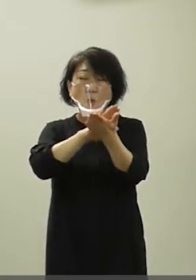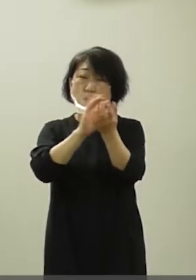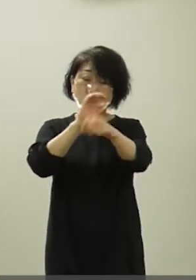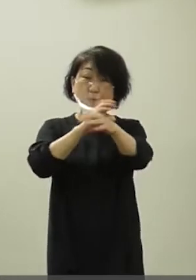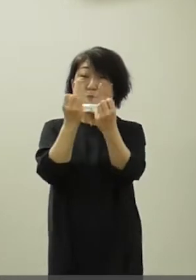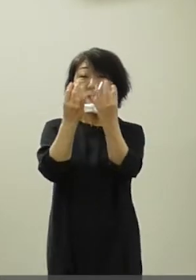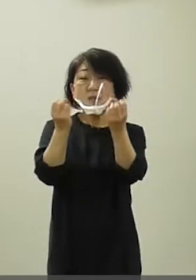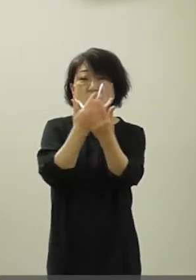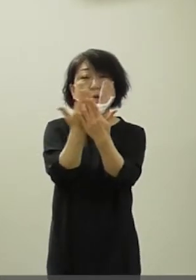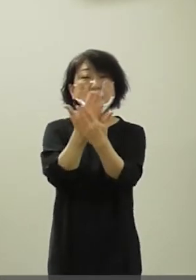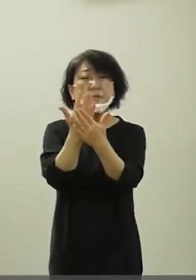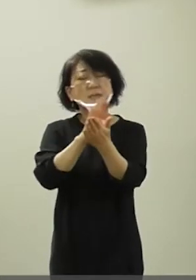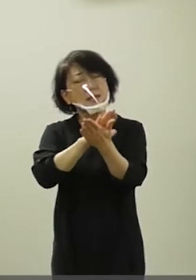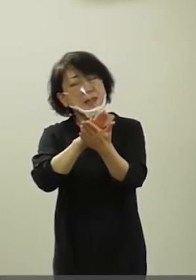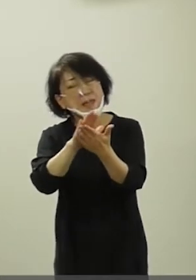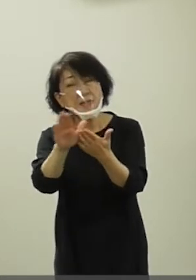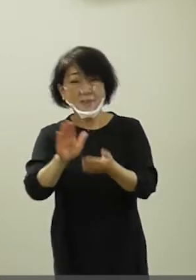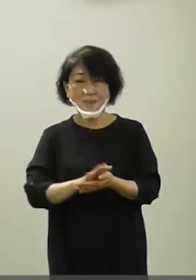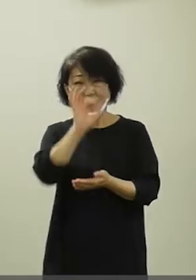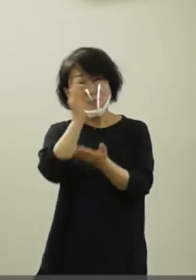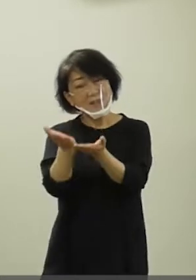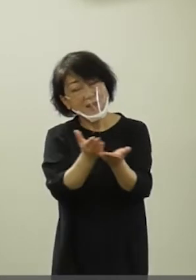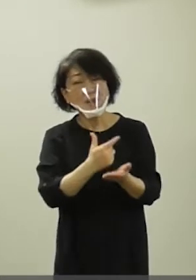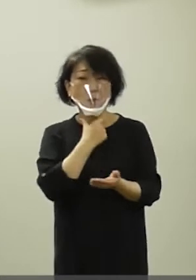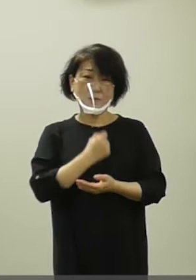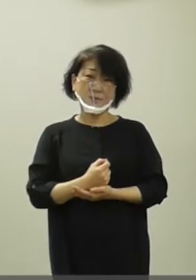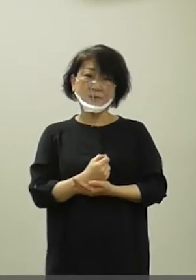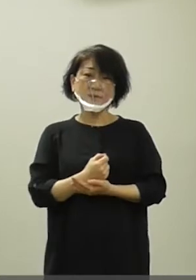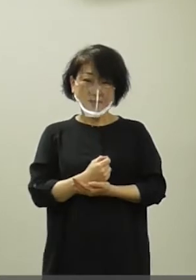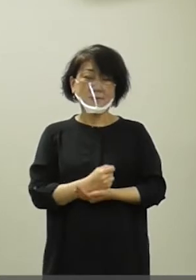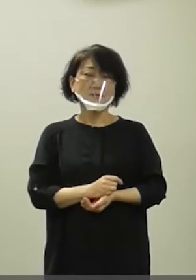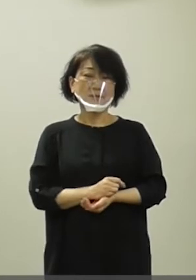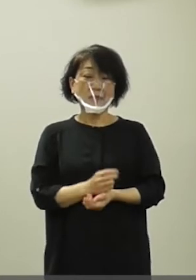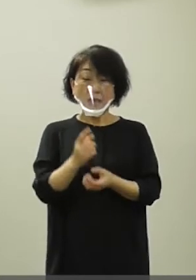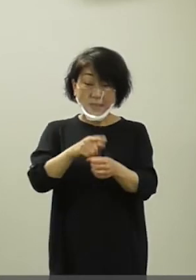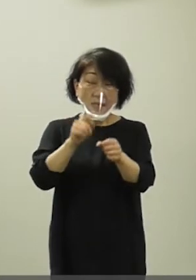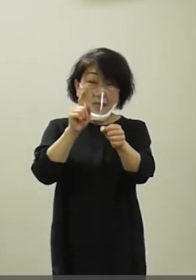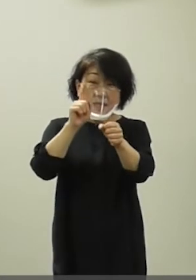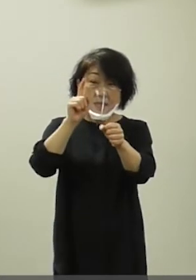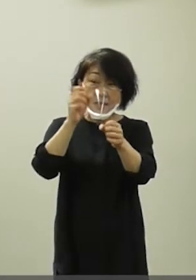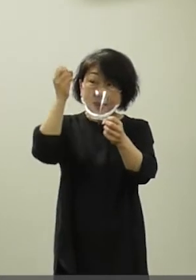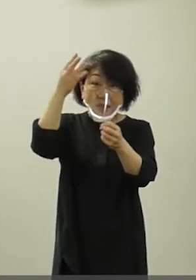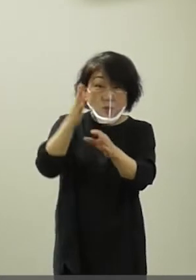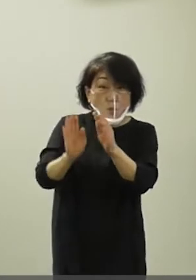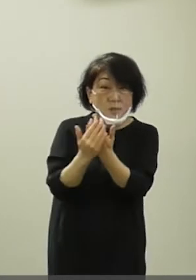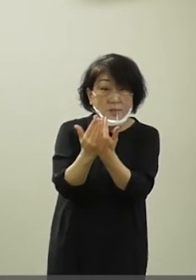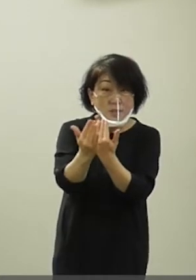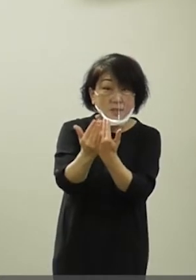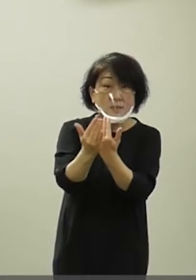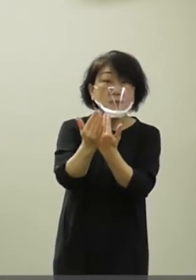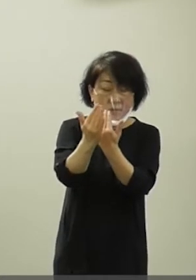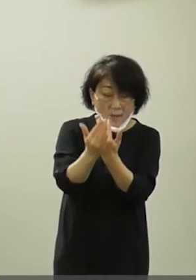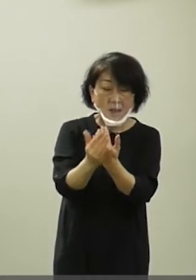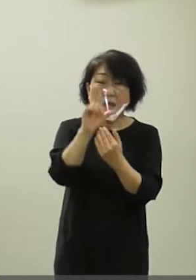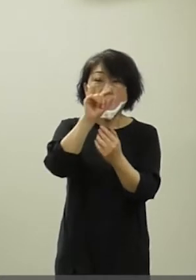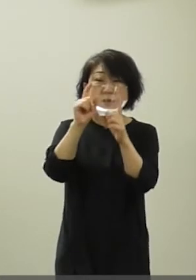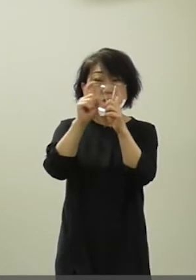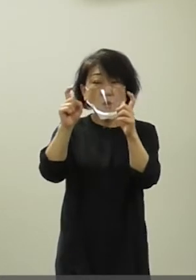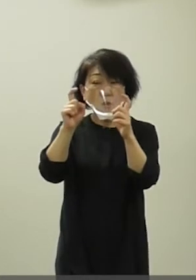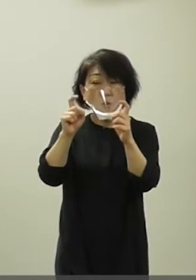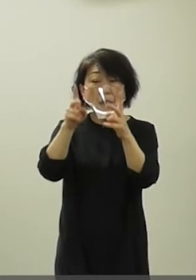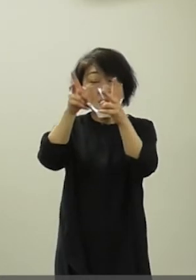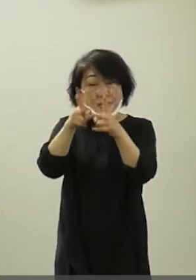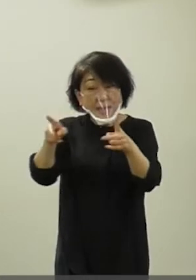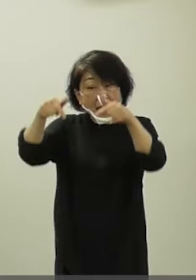ん点灯式改て4月8日月曜日18時からいわゆるを停止額北川した